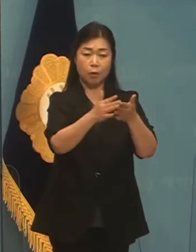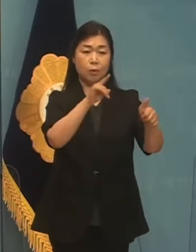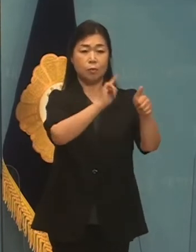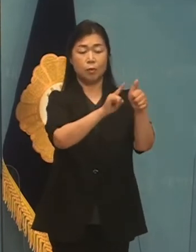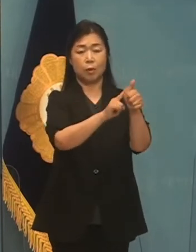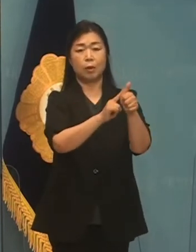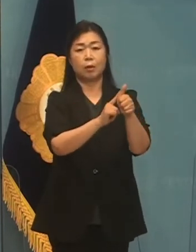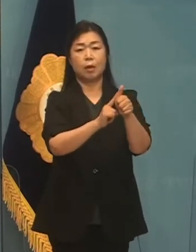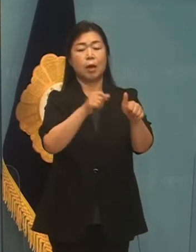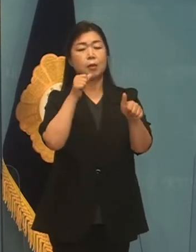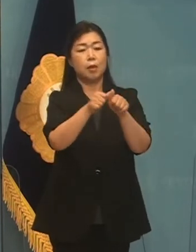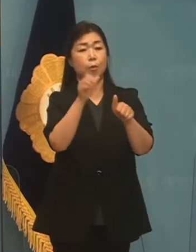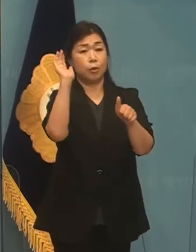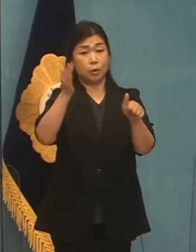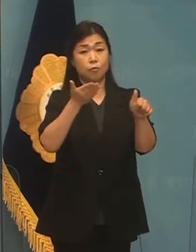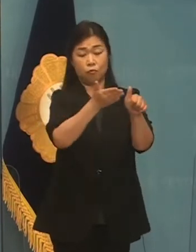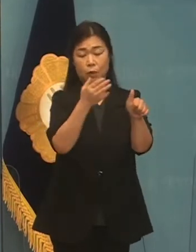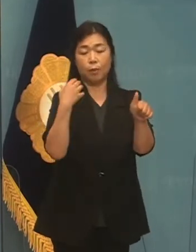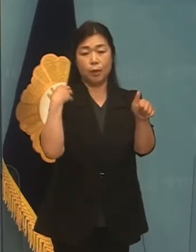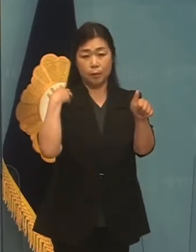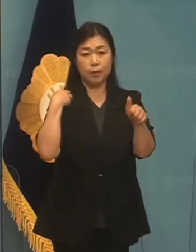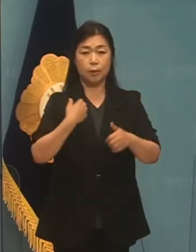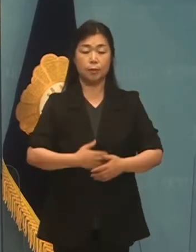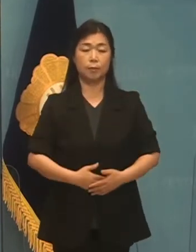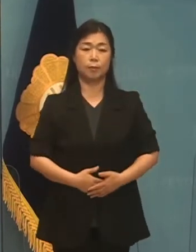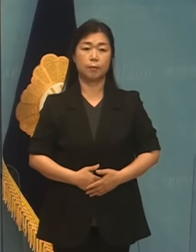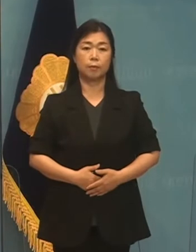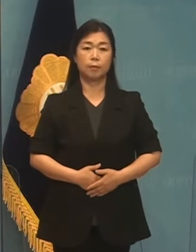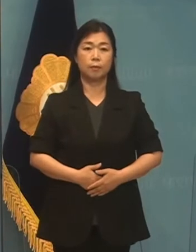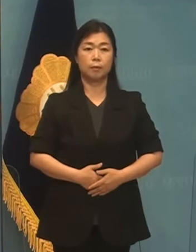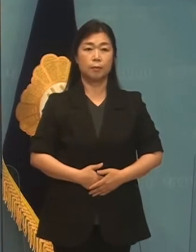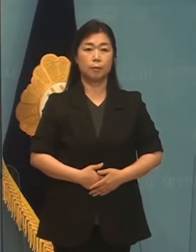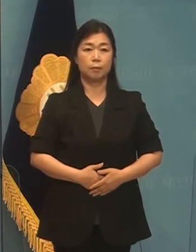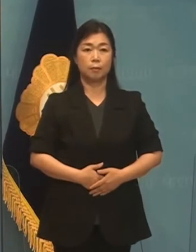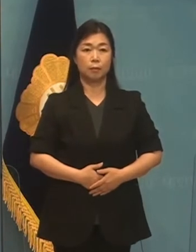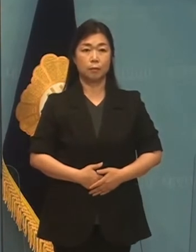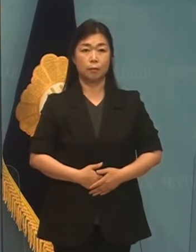대한 장을 담당하게 될 것입니다.